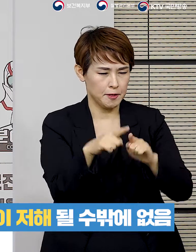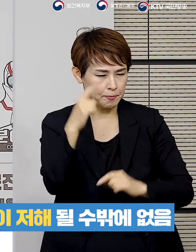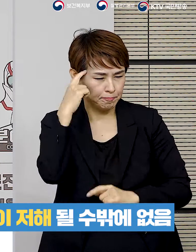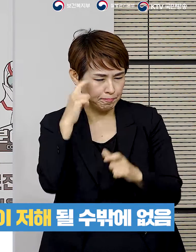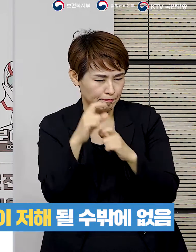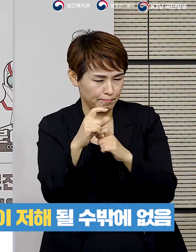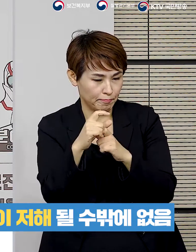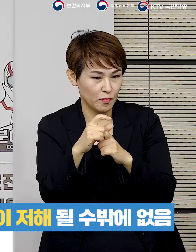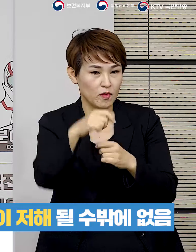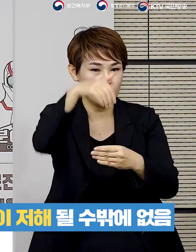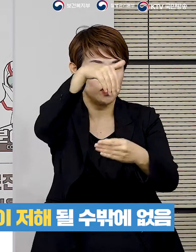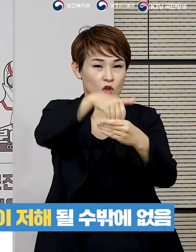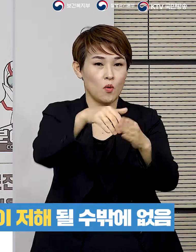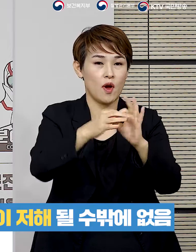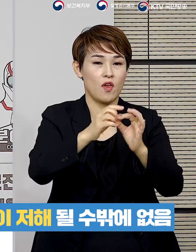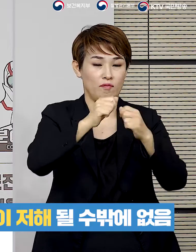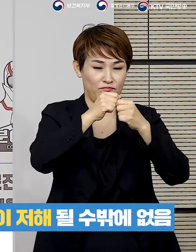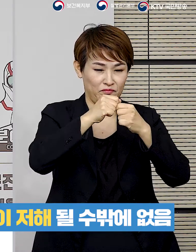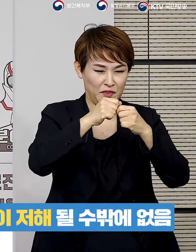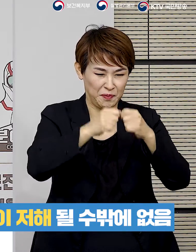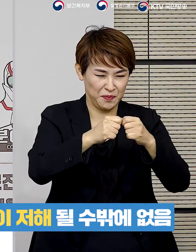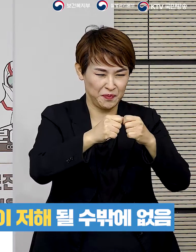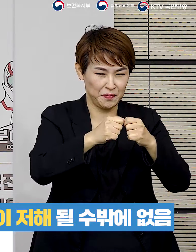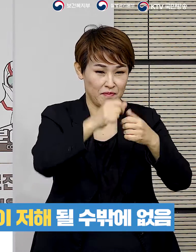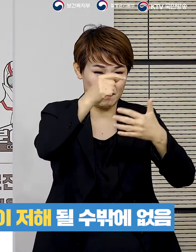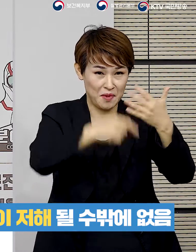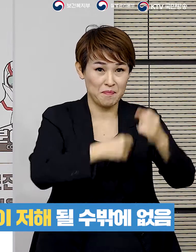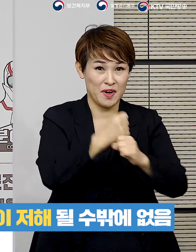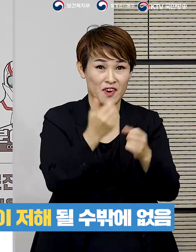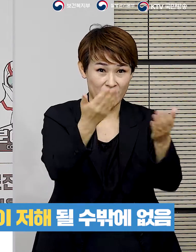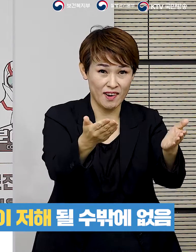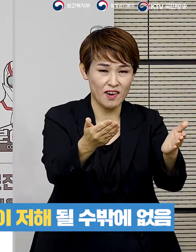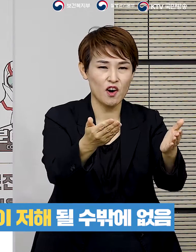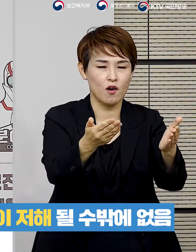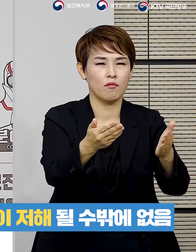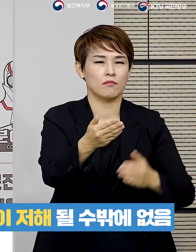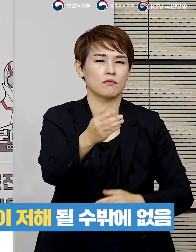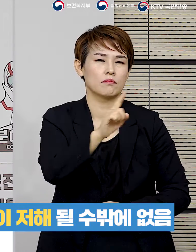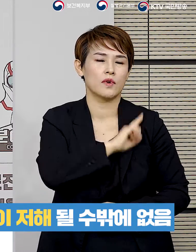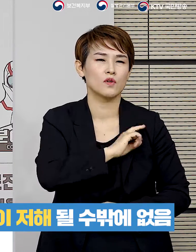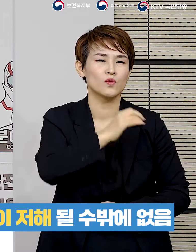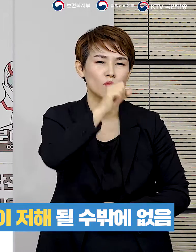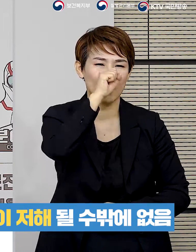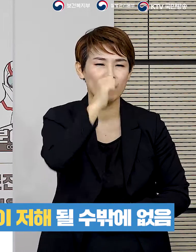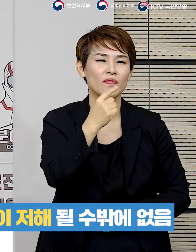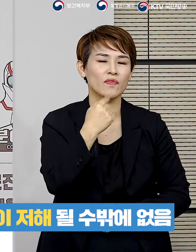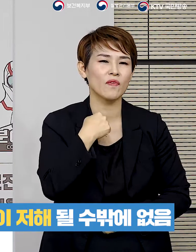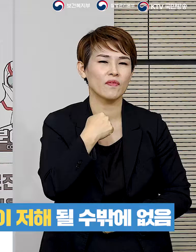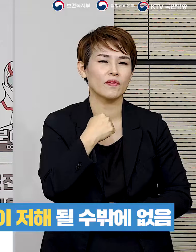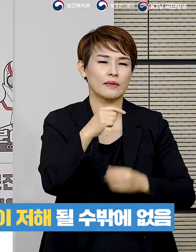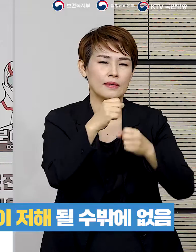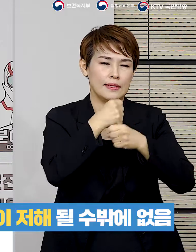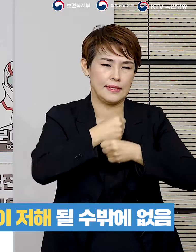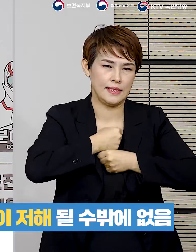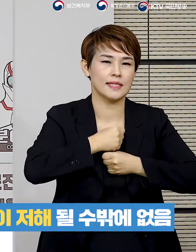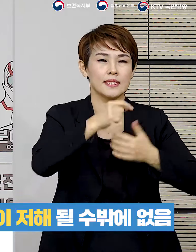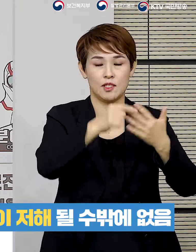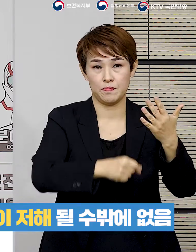공무원들과 함께 만들어낸 선거에 관한 여러 가지 지침이라고 생각을 합니다. 아직은 좀 더 두고 봐야